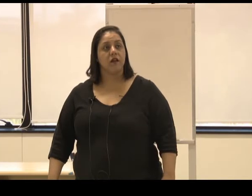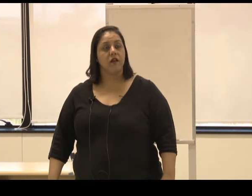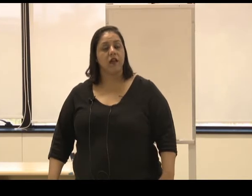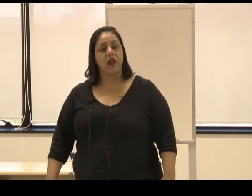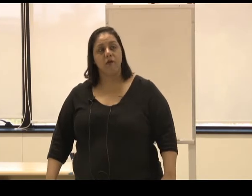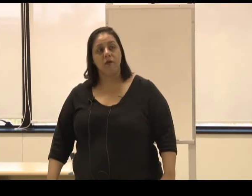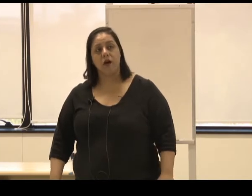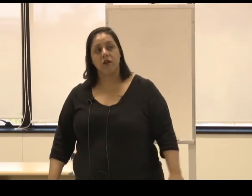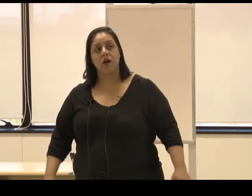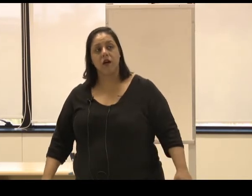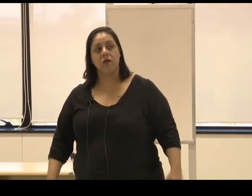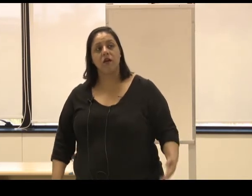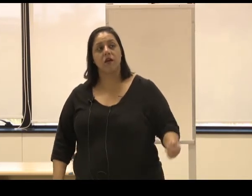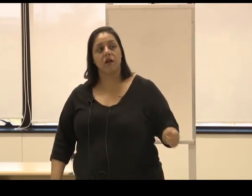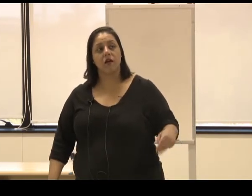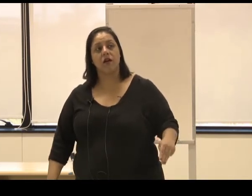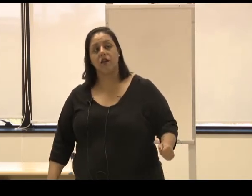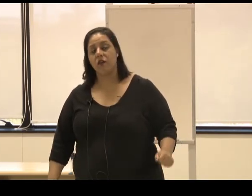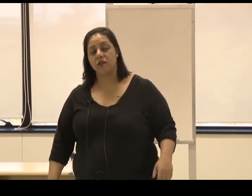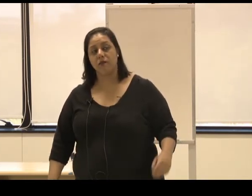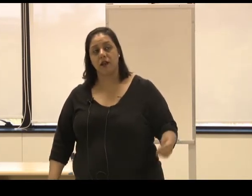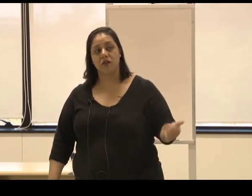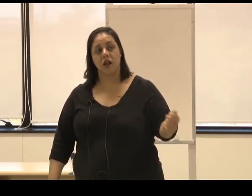Quem ama mora no Gama, adora essa placa de lá.